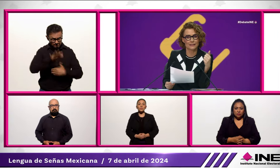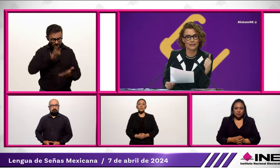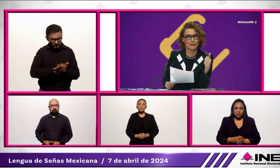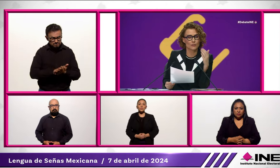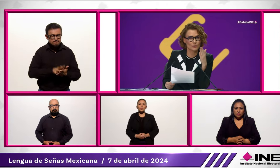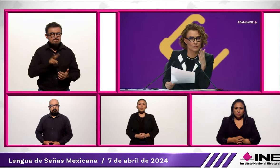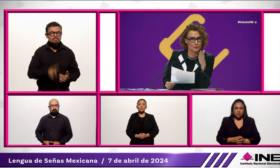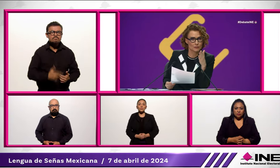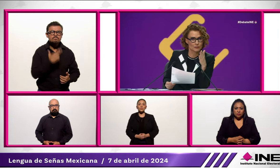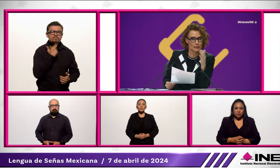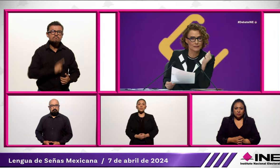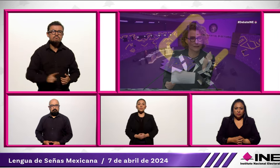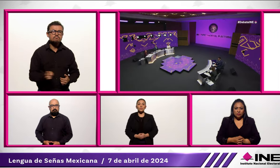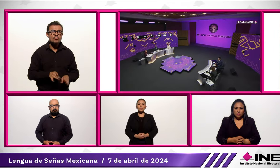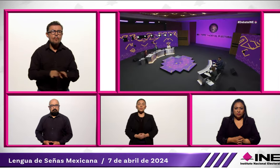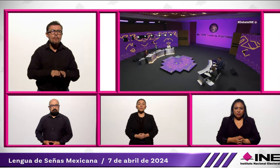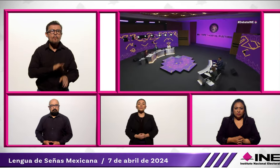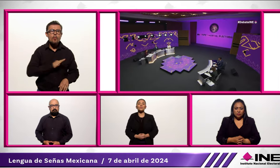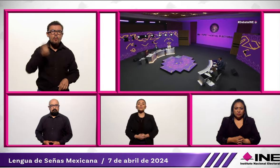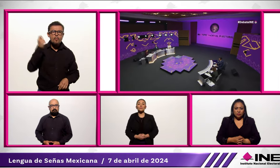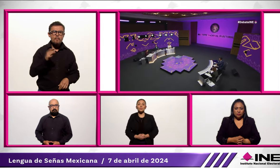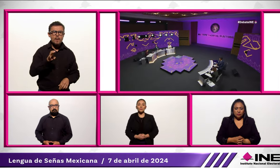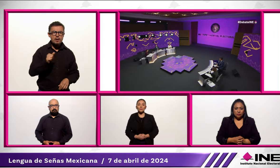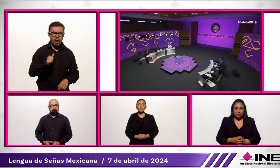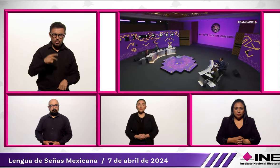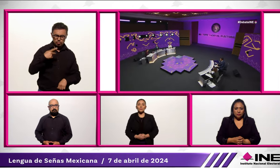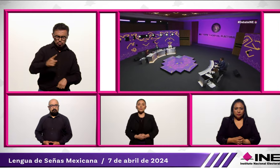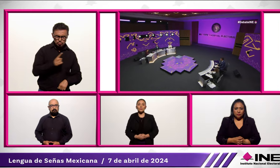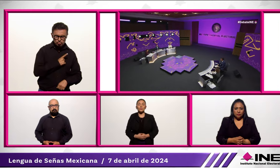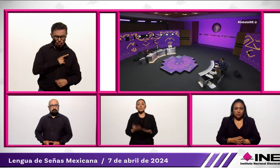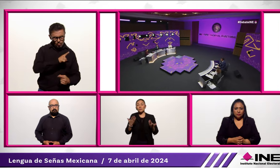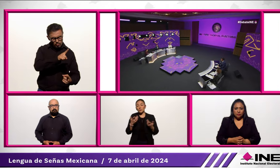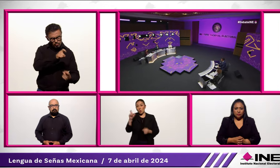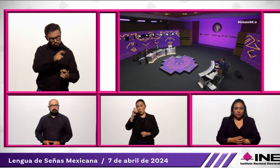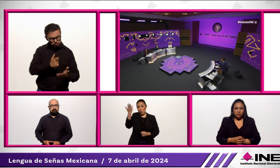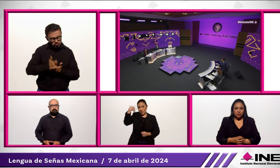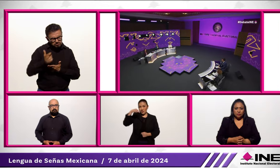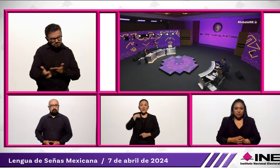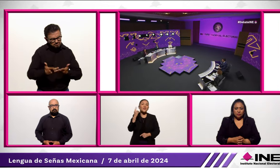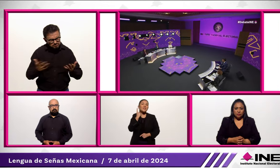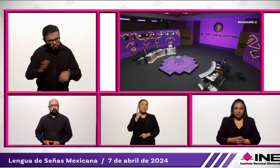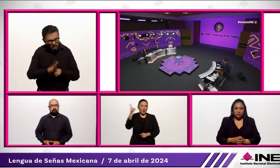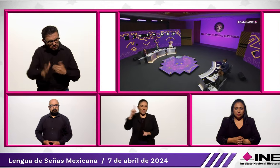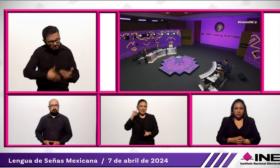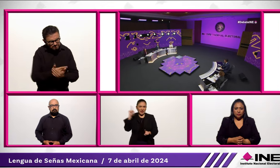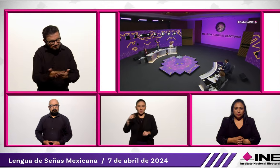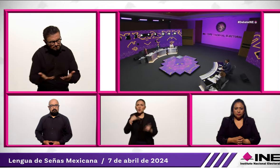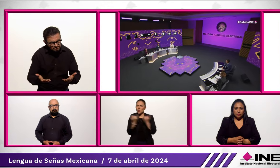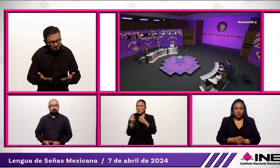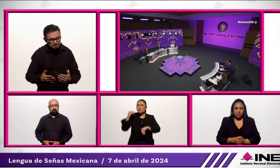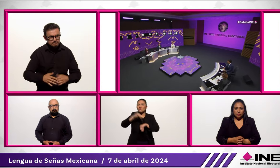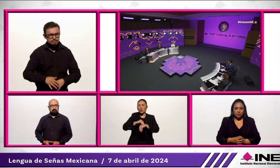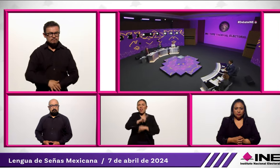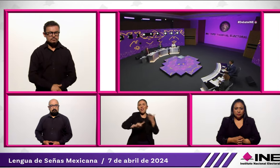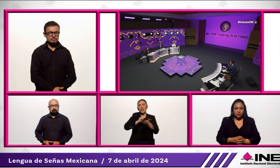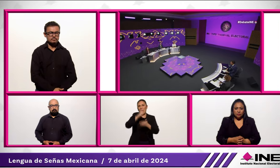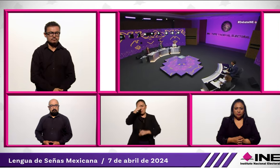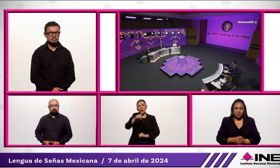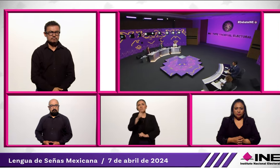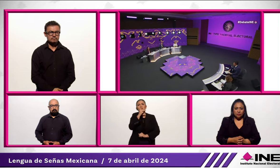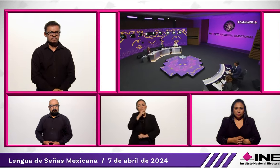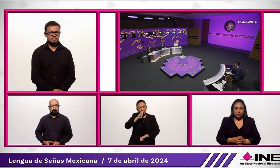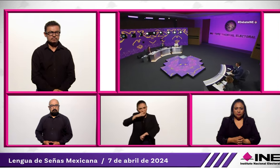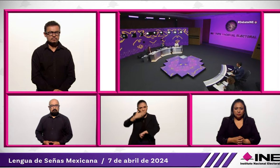ese dinero? Candidato Baena. Cuando fui diputado local en Zacatecas también propuse una ley de paternidad responsable de